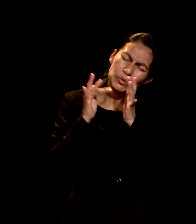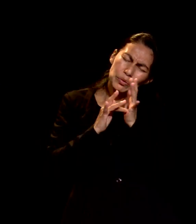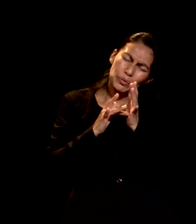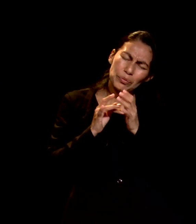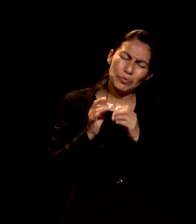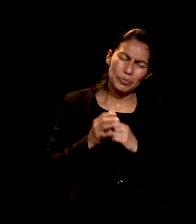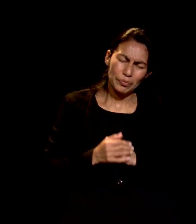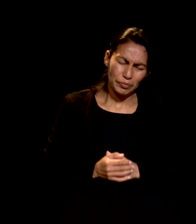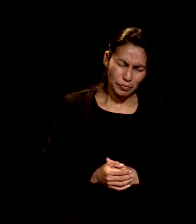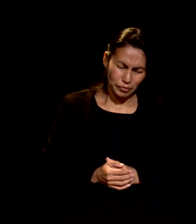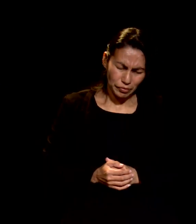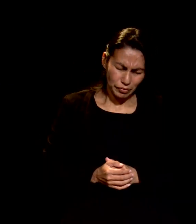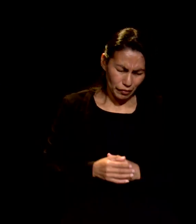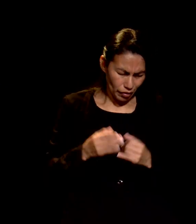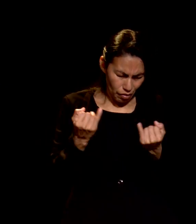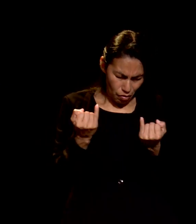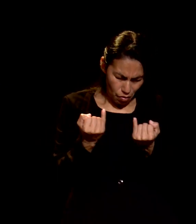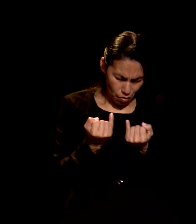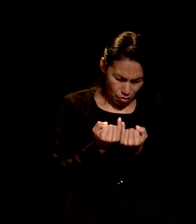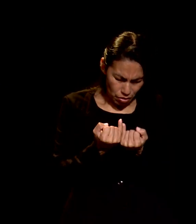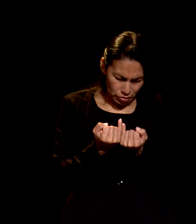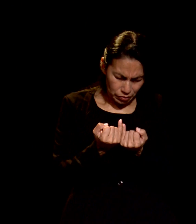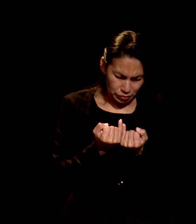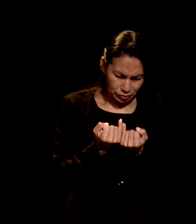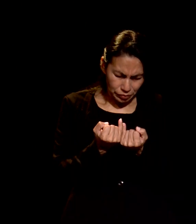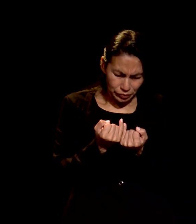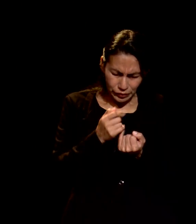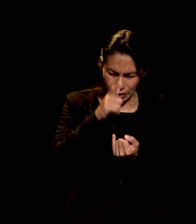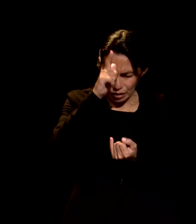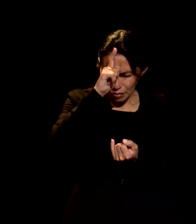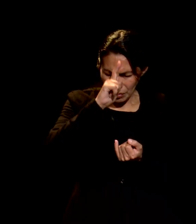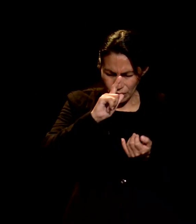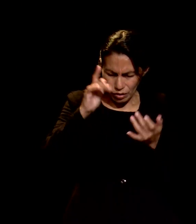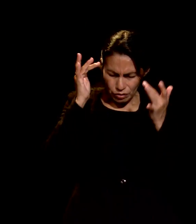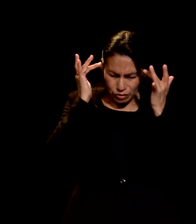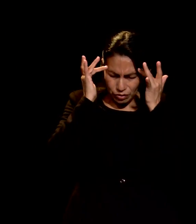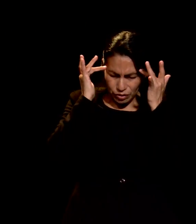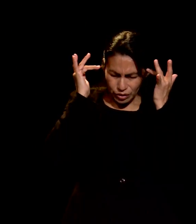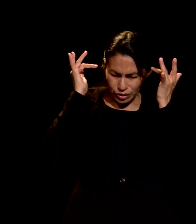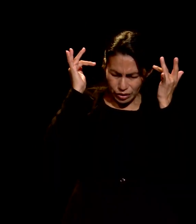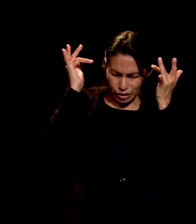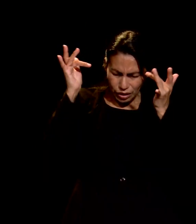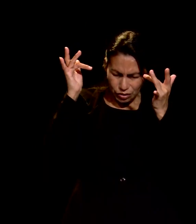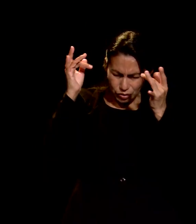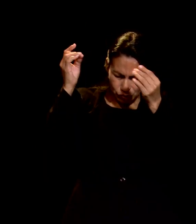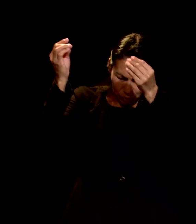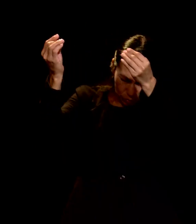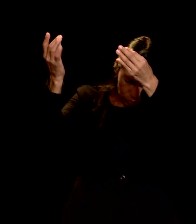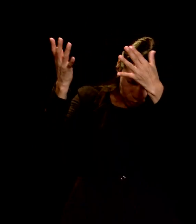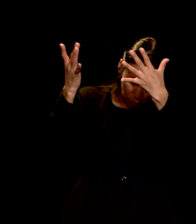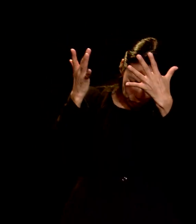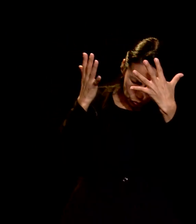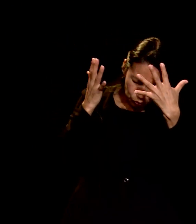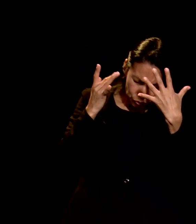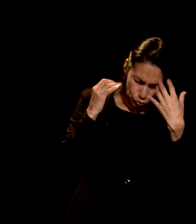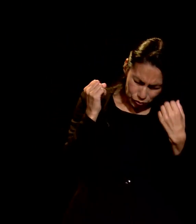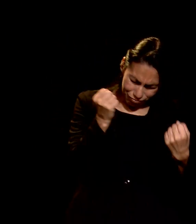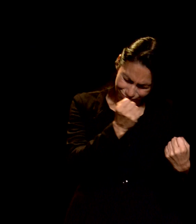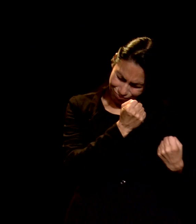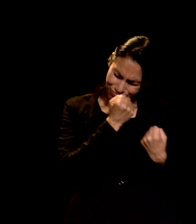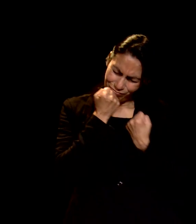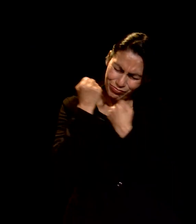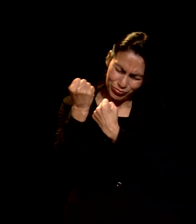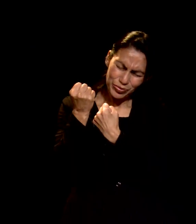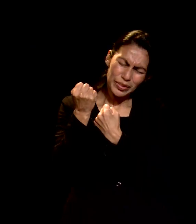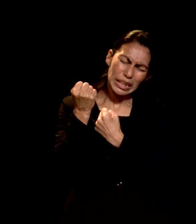Amén Y también Agradecemos Porque el Santo Espíritu Nos da la fuerza La